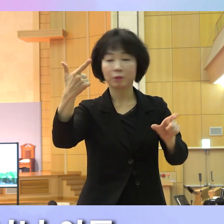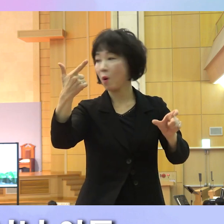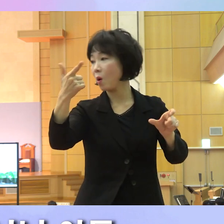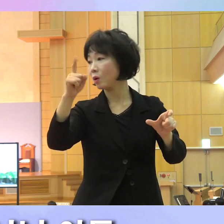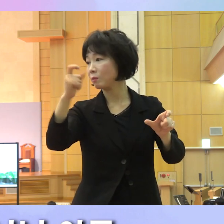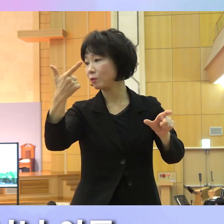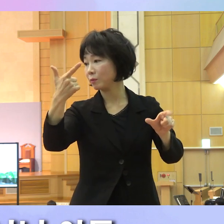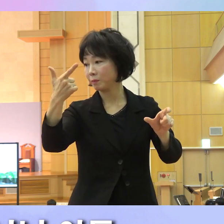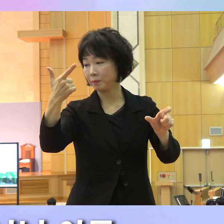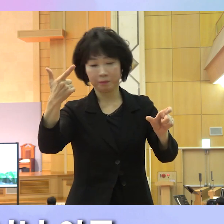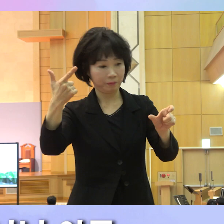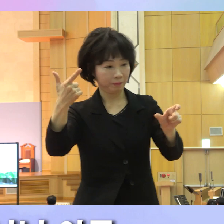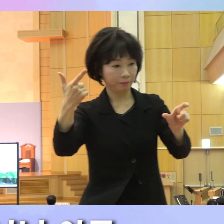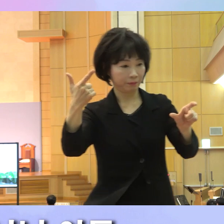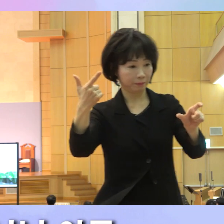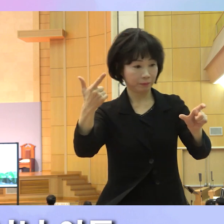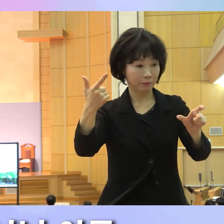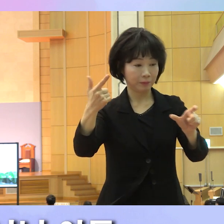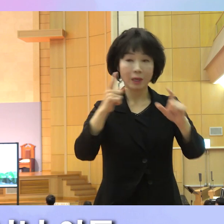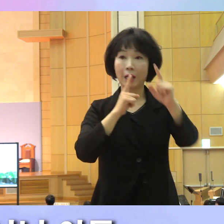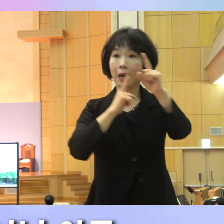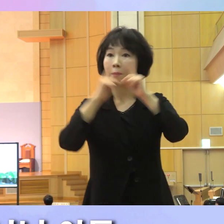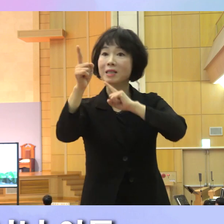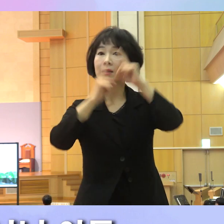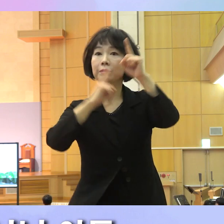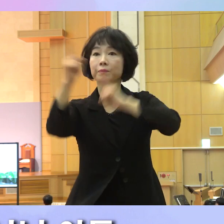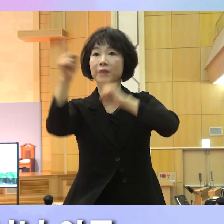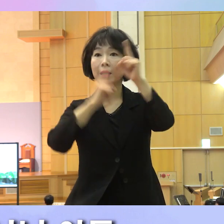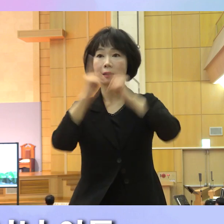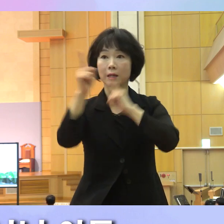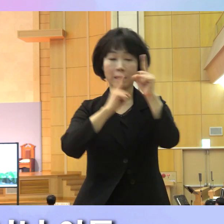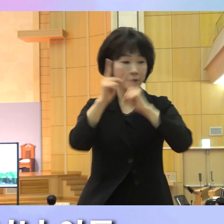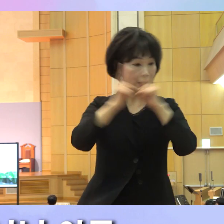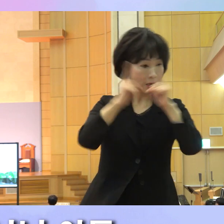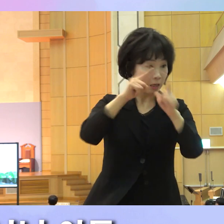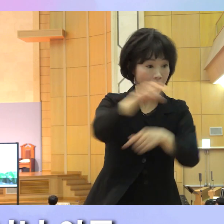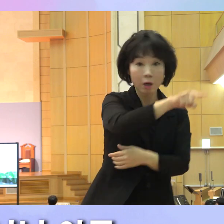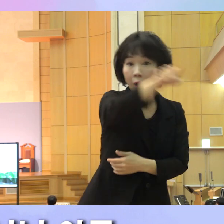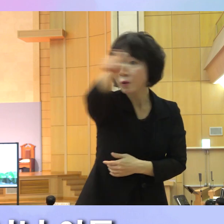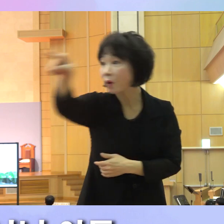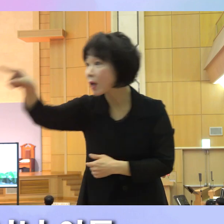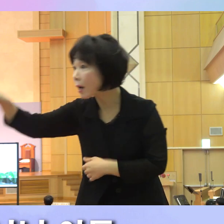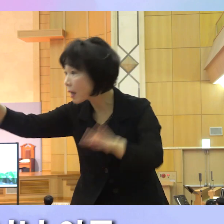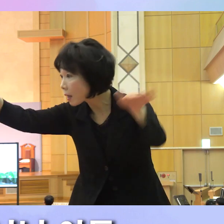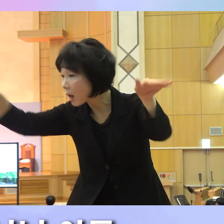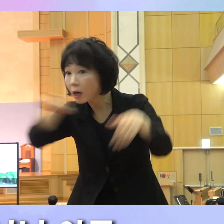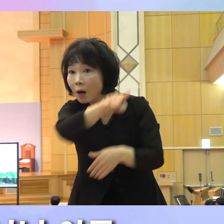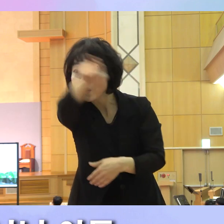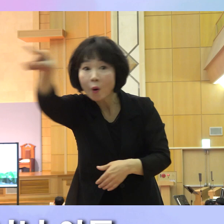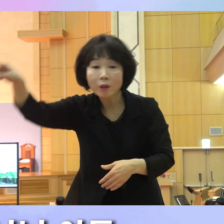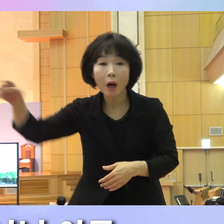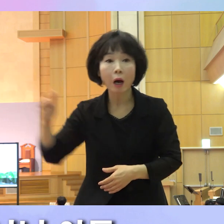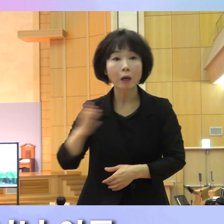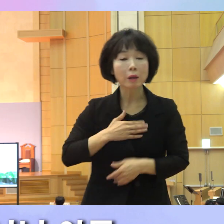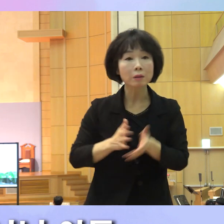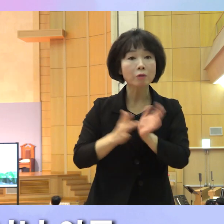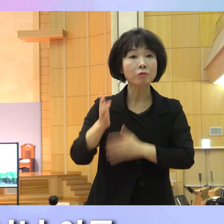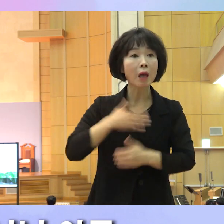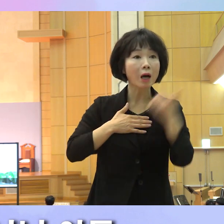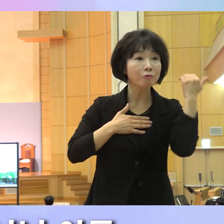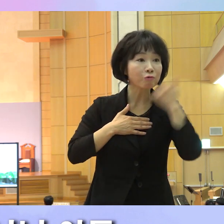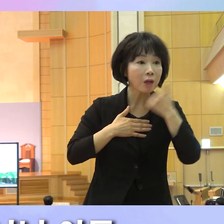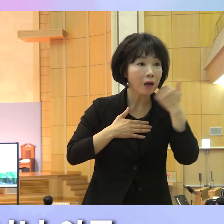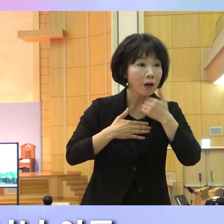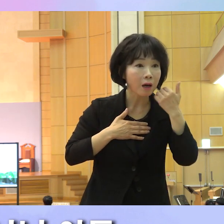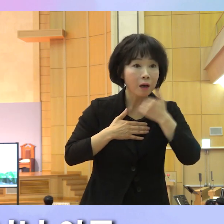마태복음 16장 15절. 가라사대 너희는 나를 누구라 하느냐. 우리 그동안에